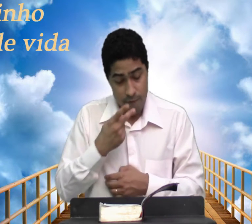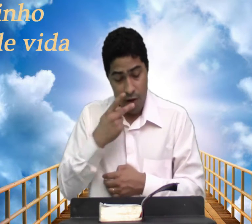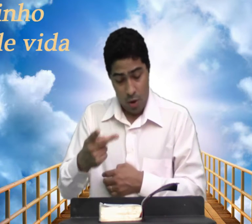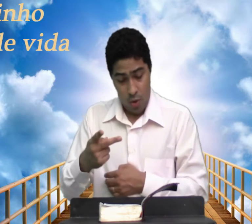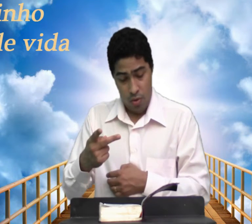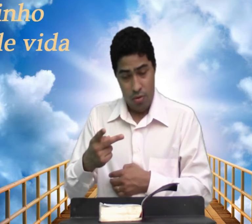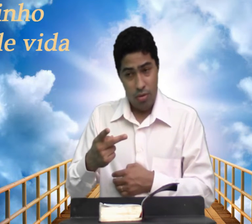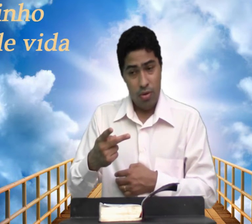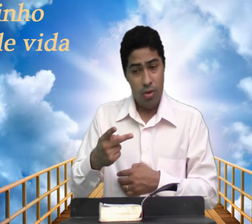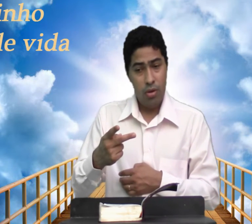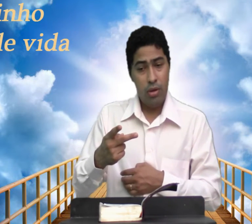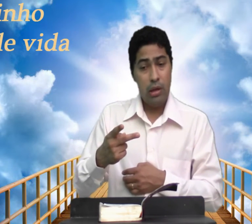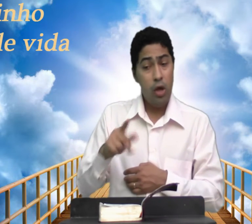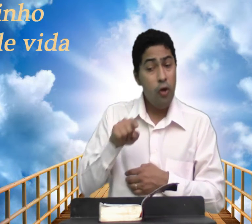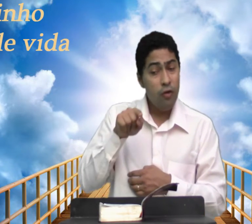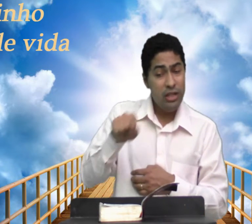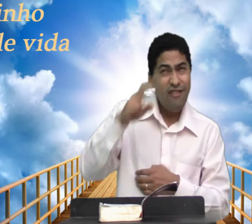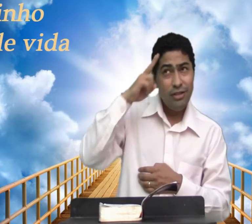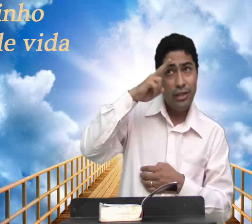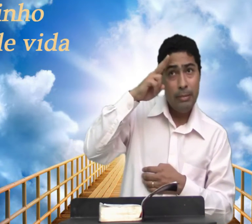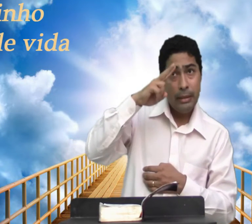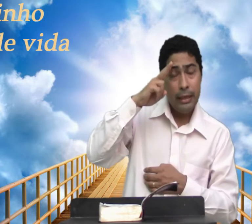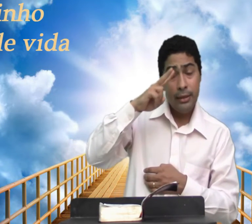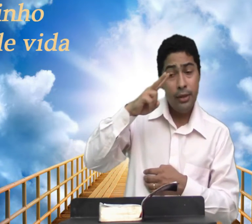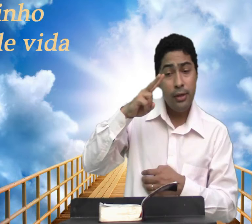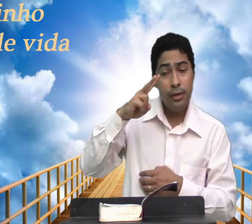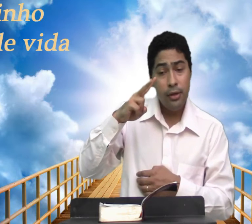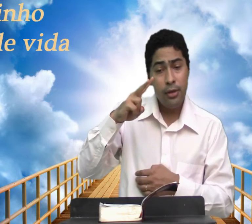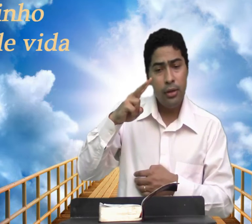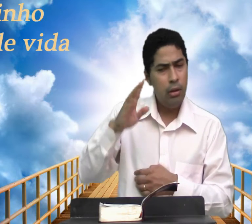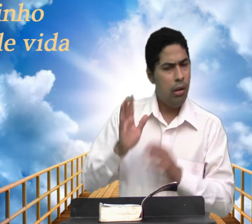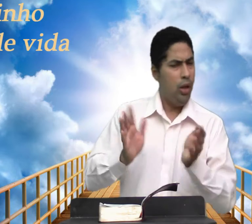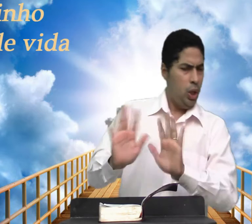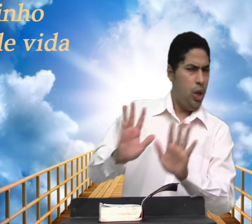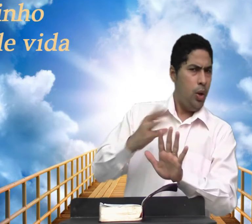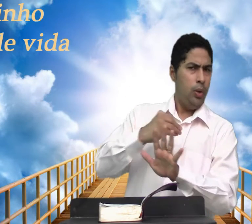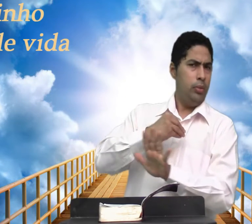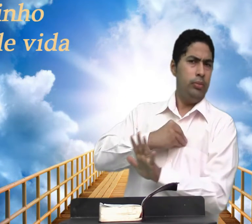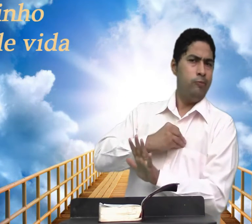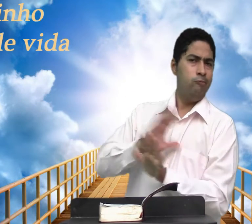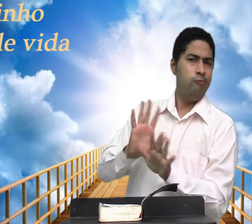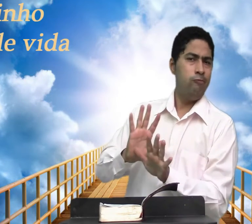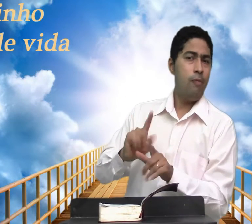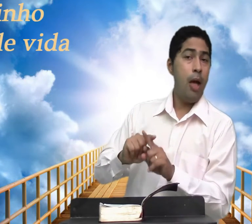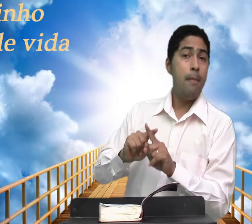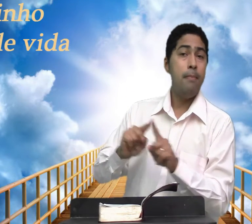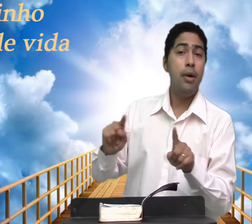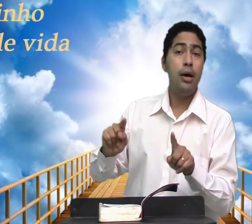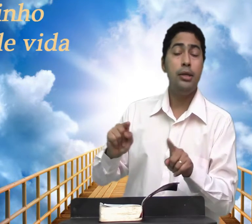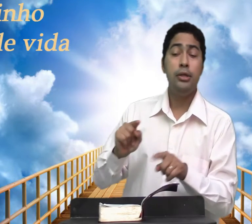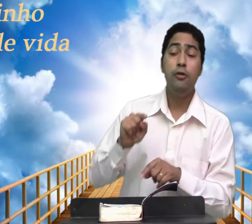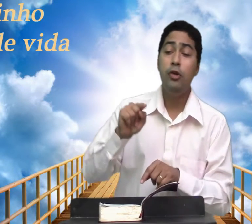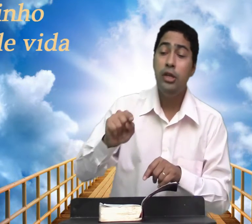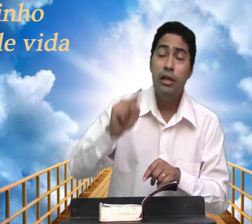dizendo que, nos dando a entender que ela não seria lembrada apenas por este pecado, mas ela